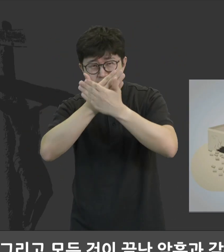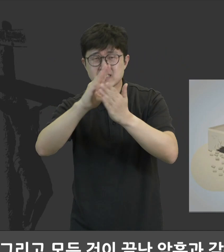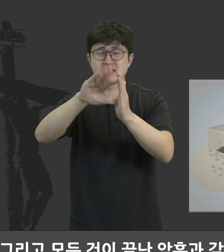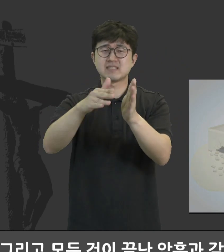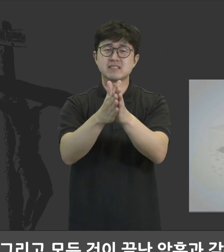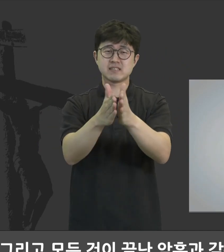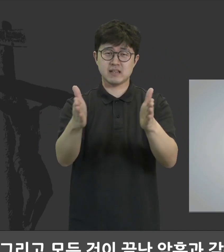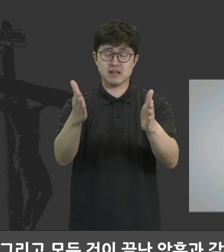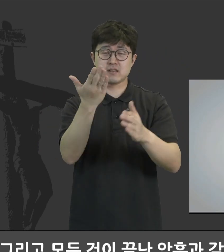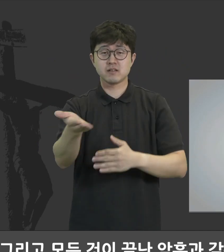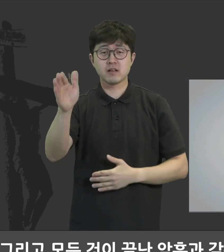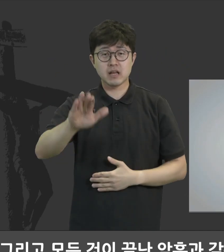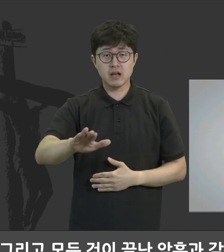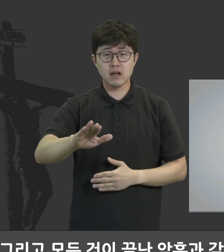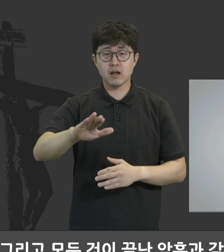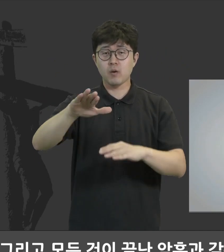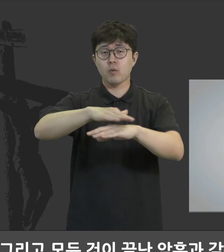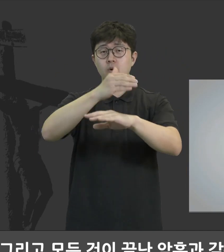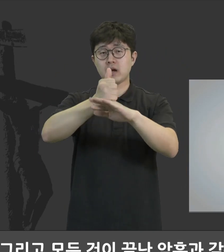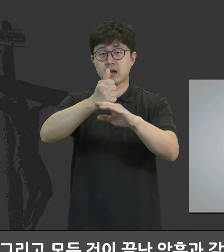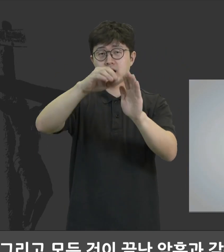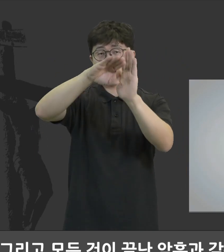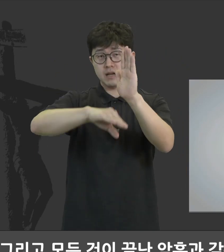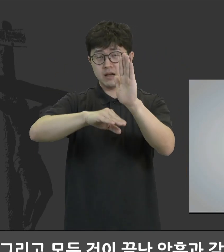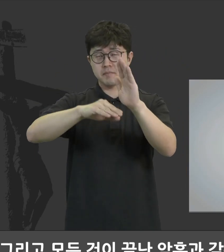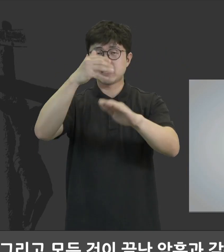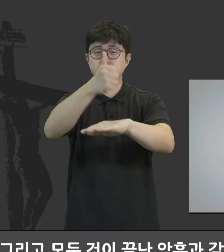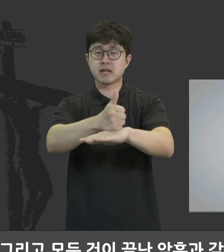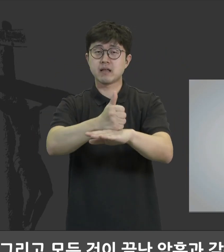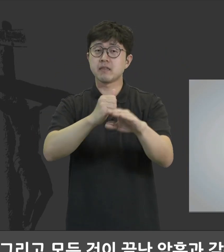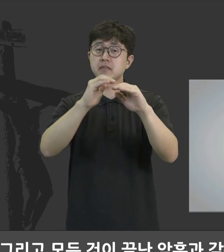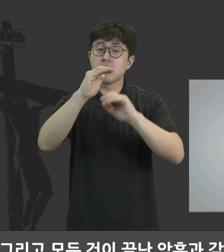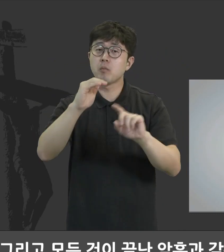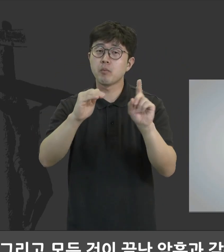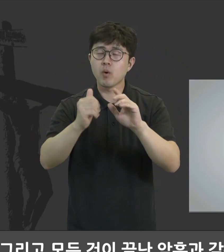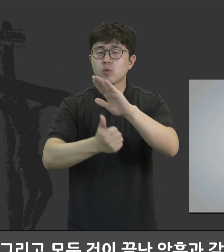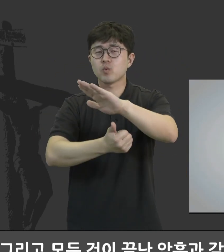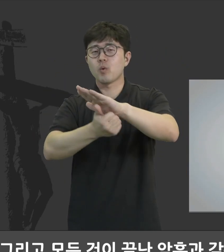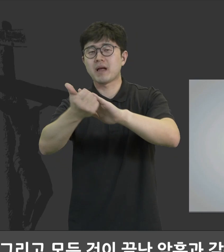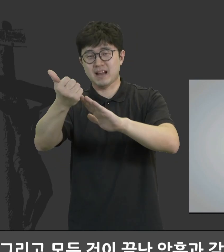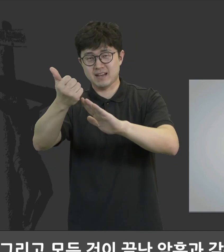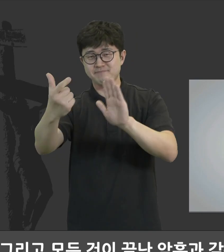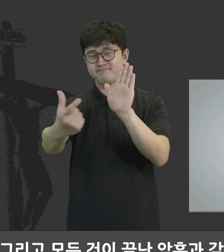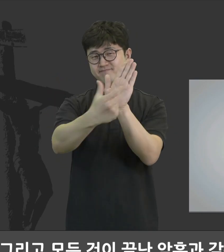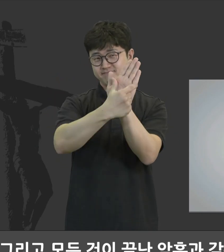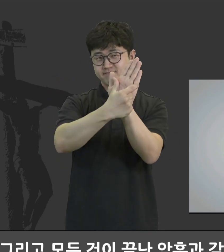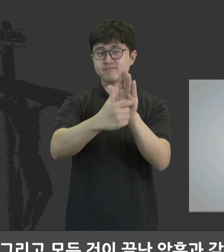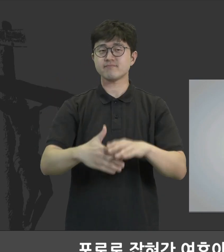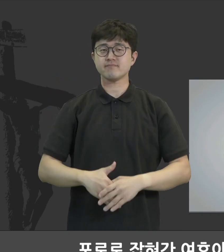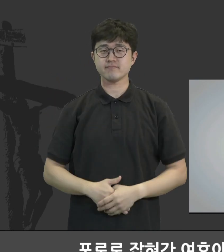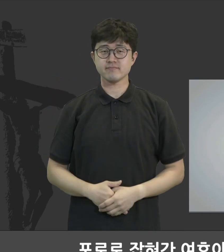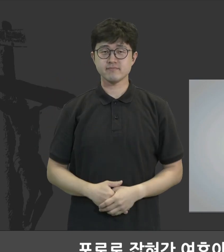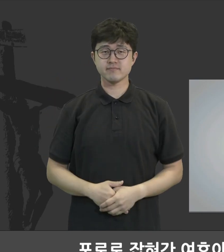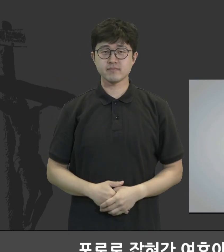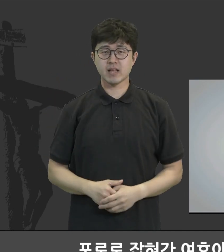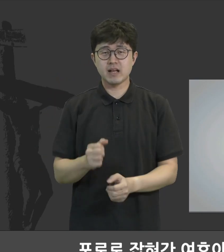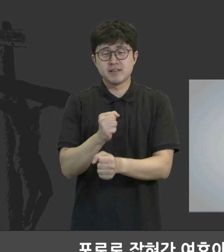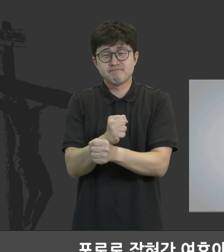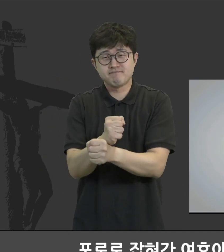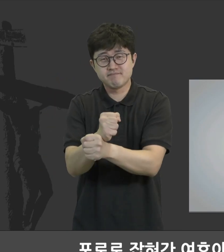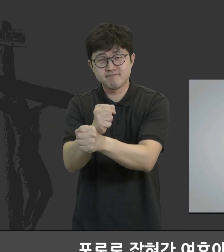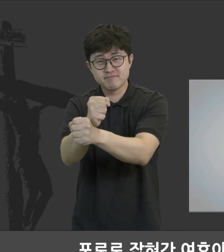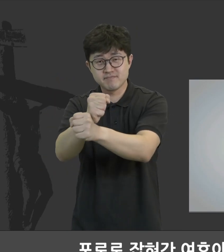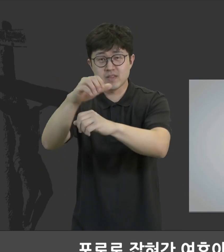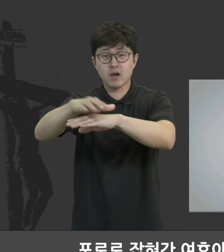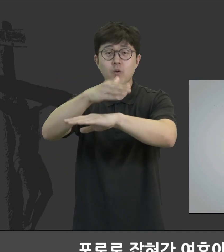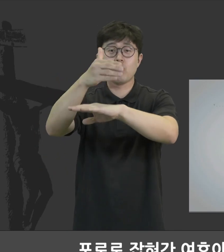시작되죠. 하지만 우리는 열왕기야 마지막 장에서 소망의 빛을 발견합니다. 포로로 잡혀간